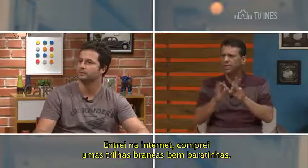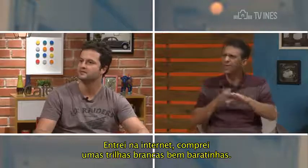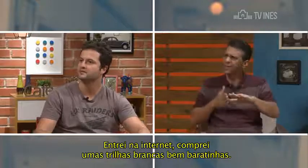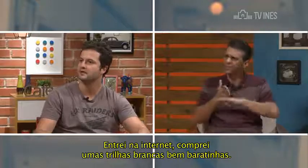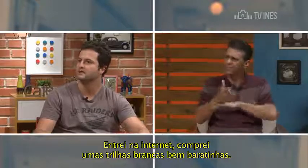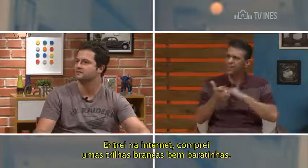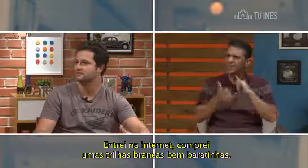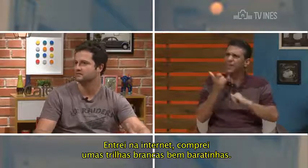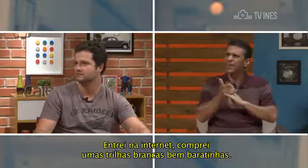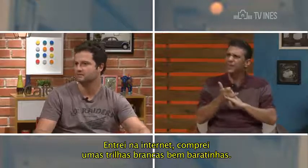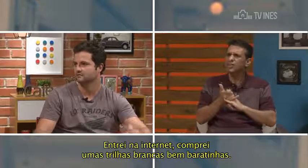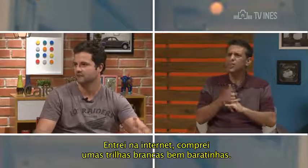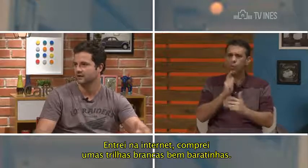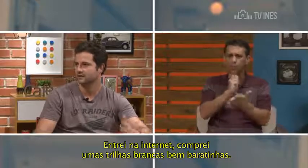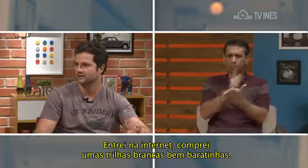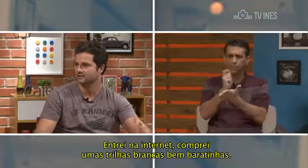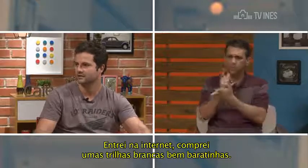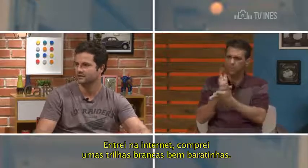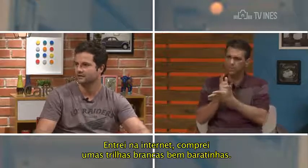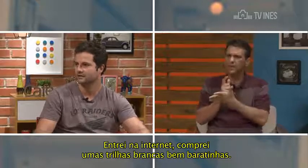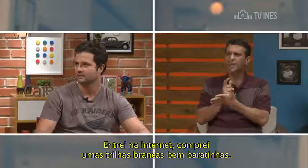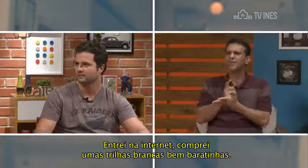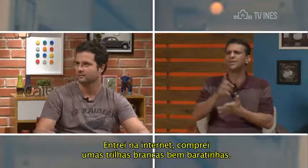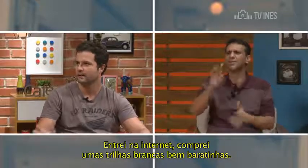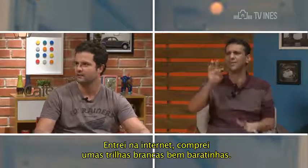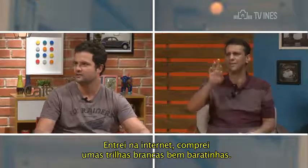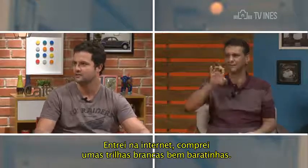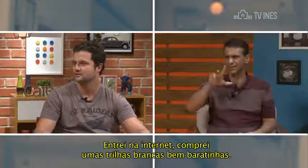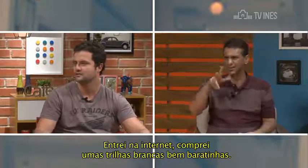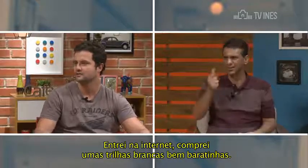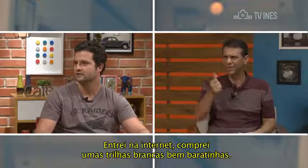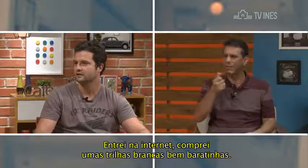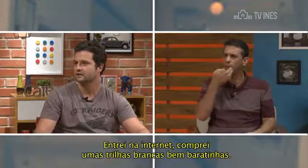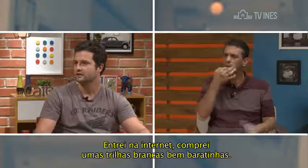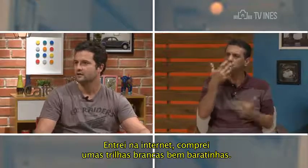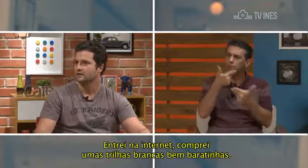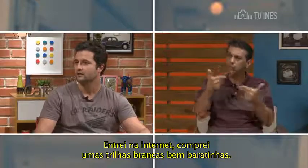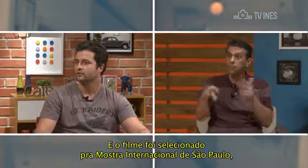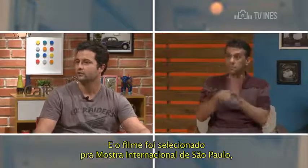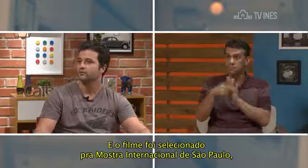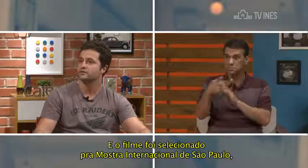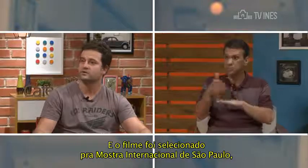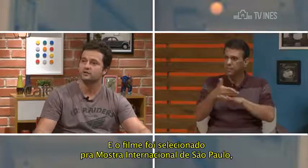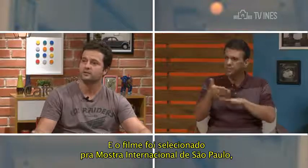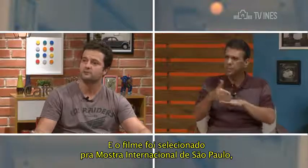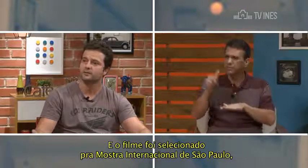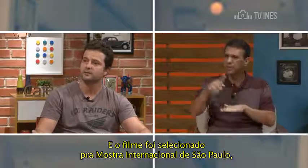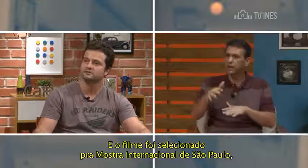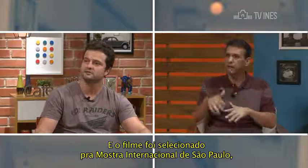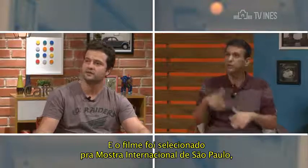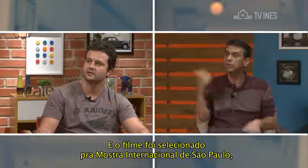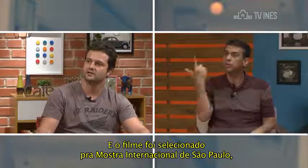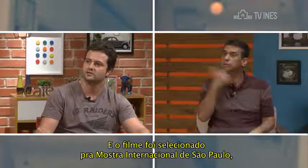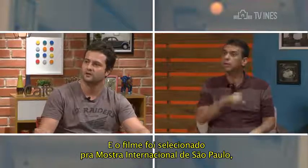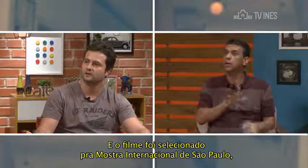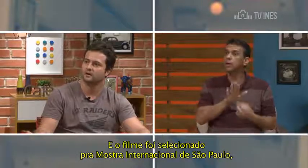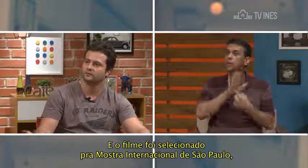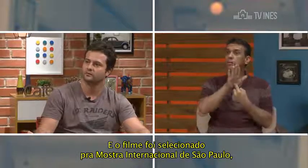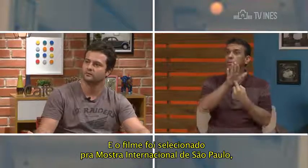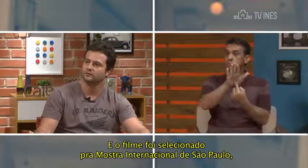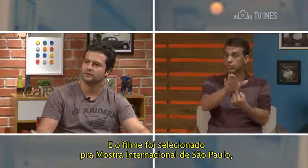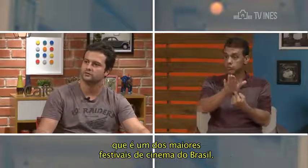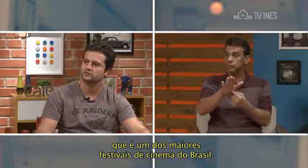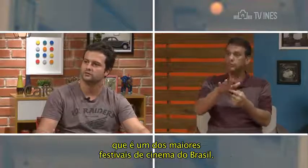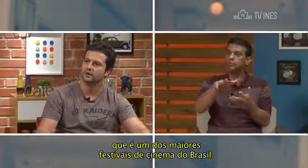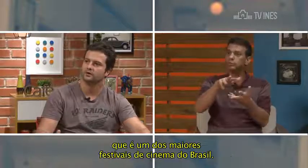internet, comprei umas trilhas brancas, né? Bem baratinhas. E o filme foi selecionado para a Mostra Internacional de São